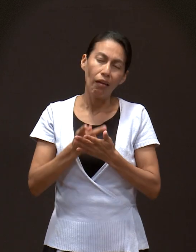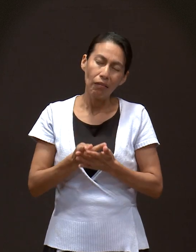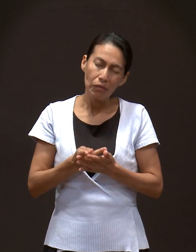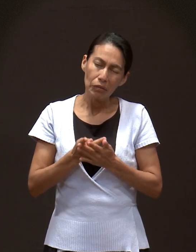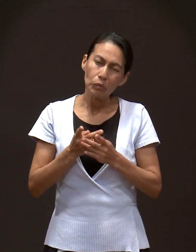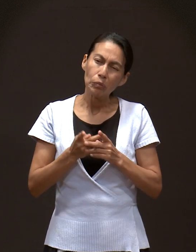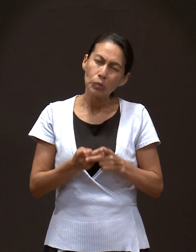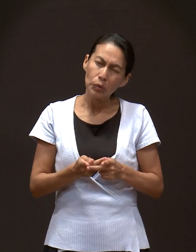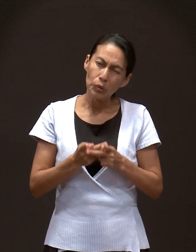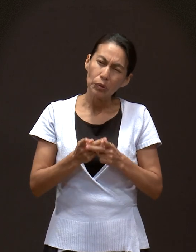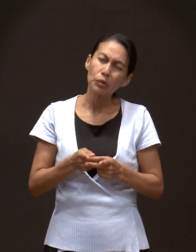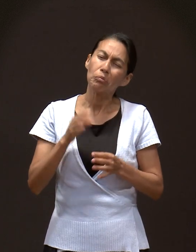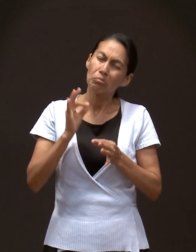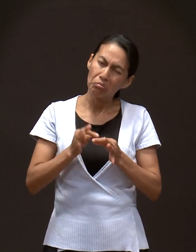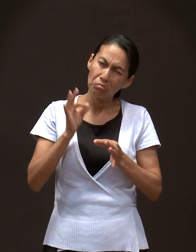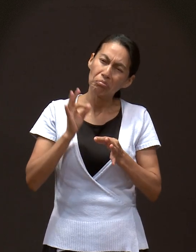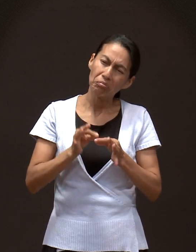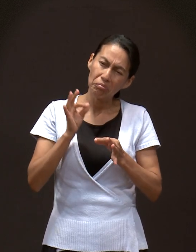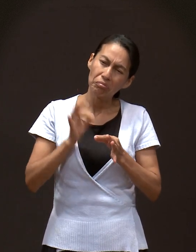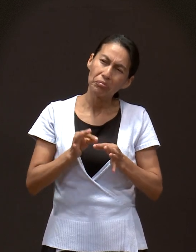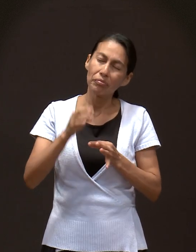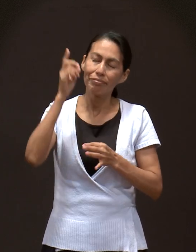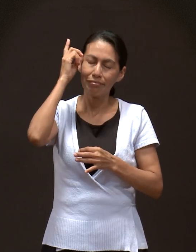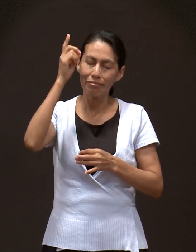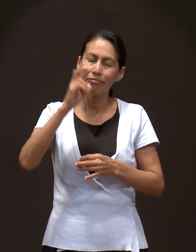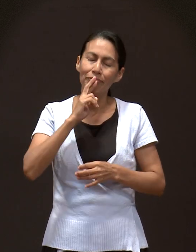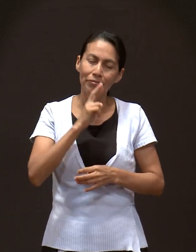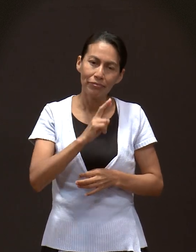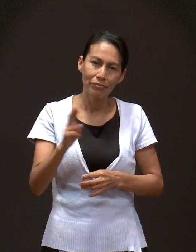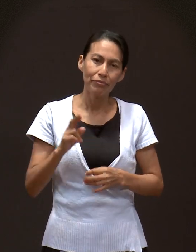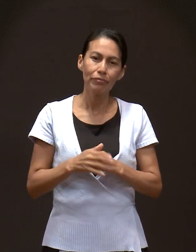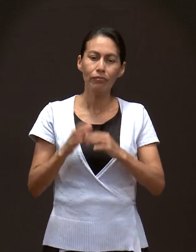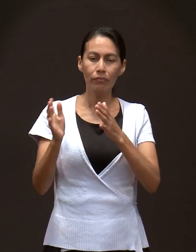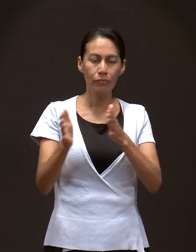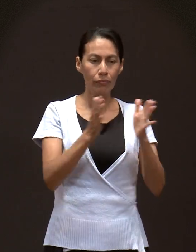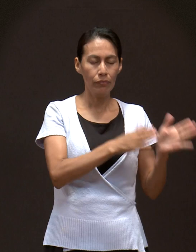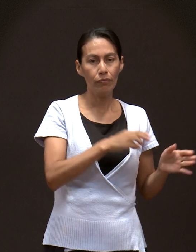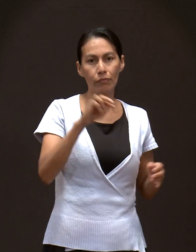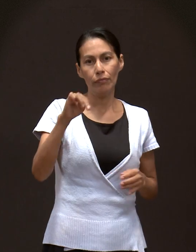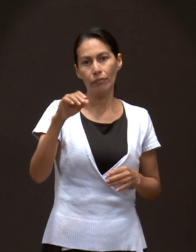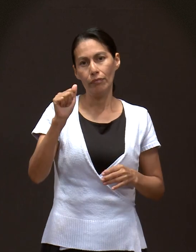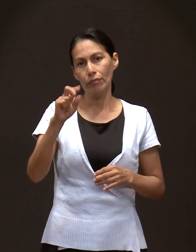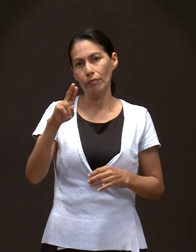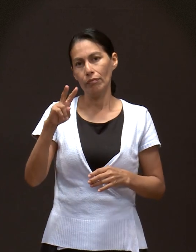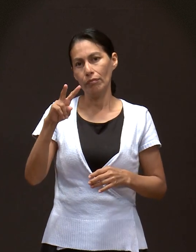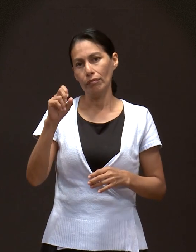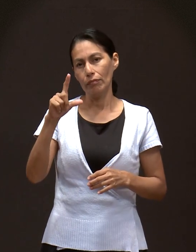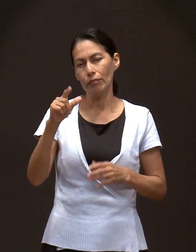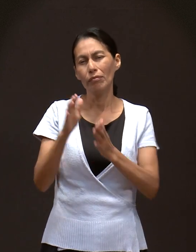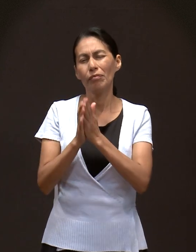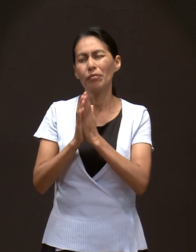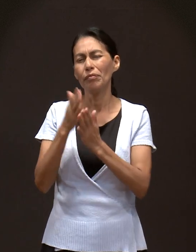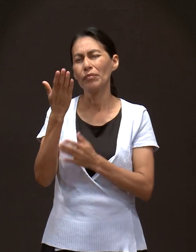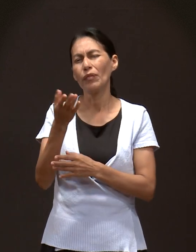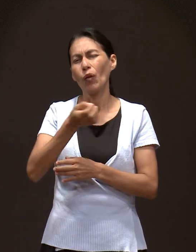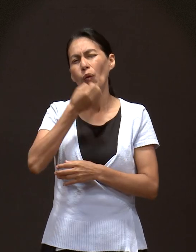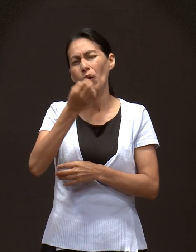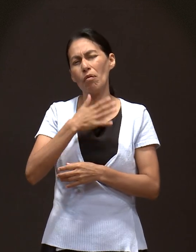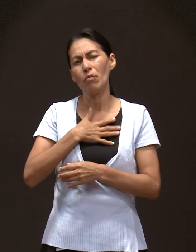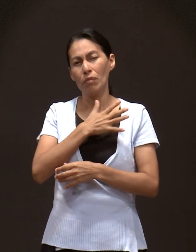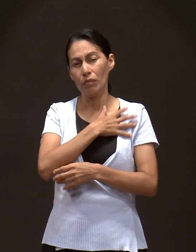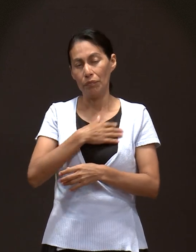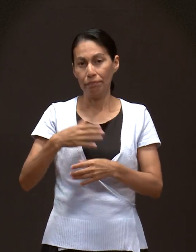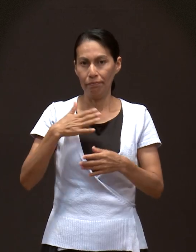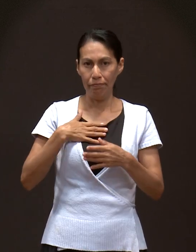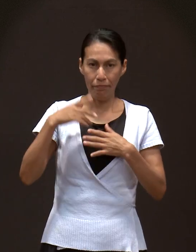en algún momento. Hay que seguir, hay que perseverar. Mabel Jiménez, pido que oren por mis hijos. Daisy y Jaciel Pérez